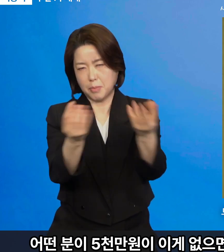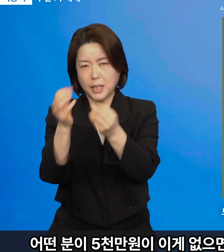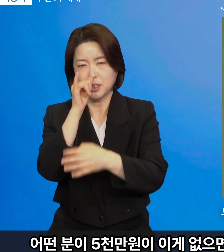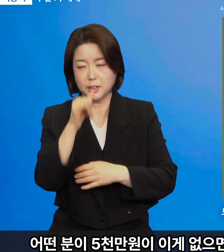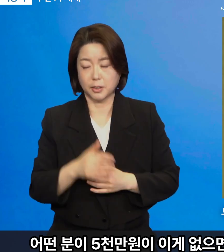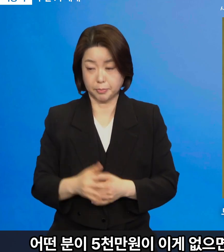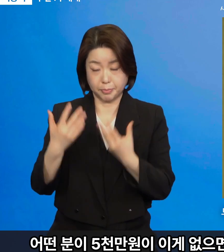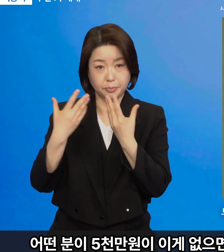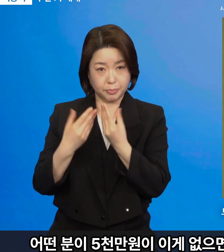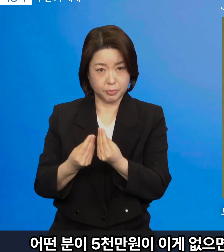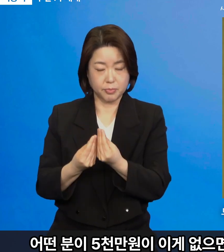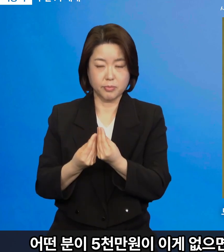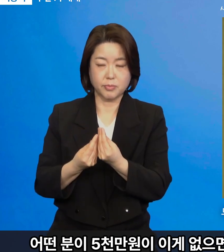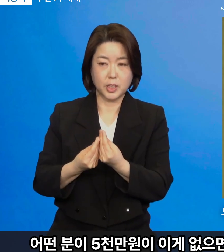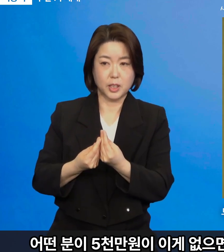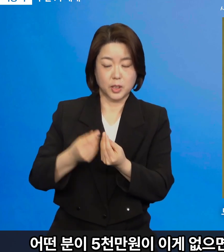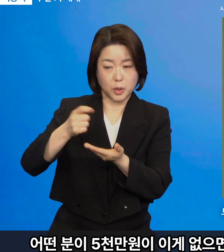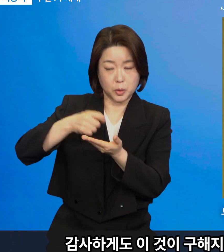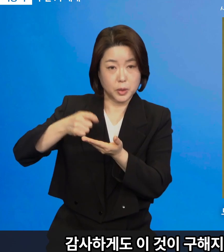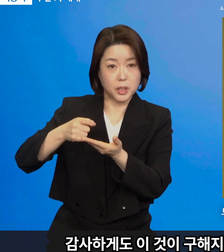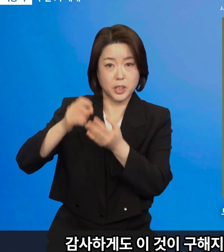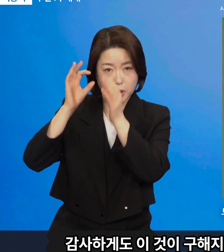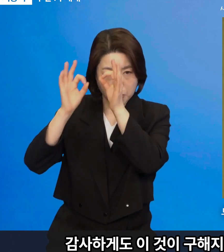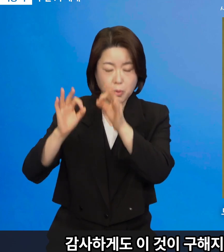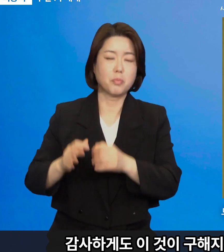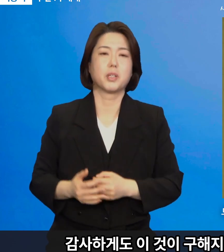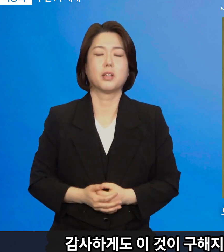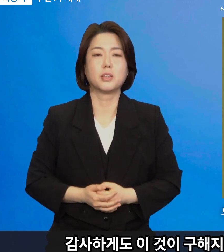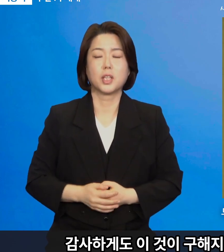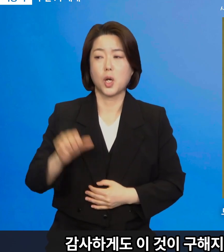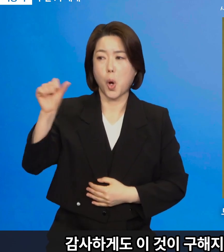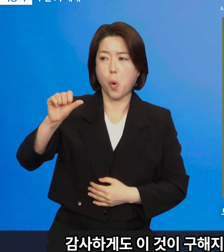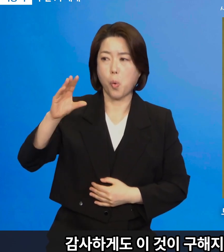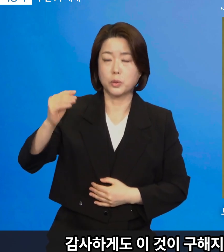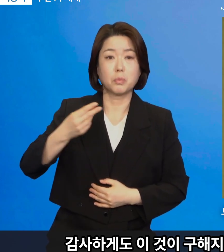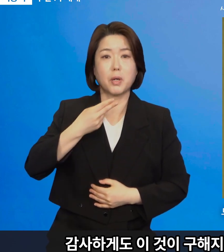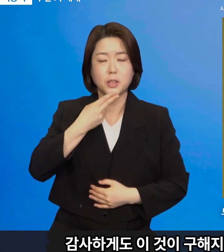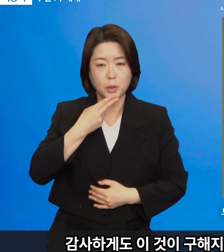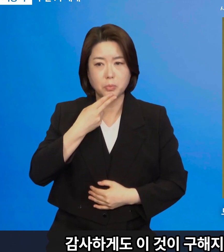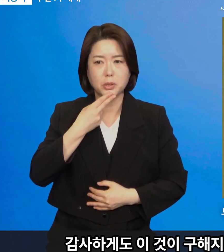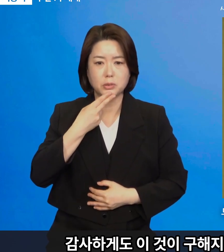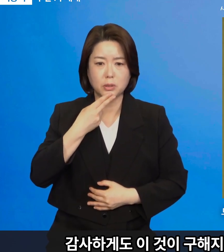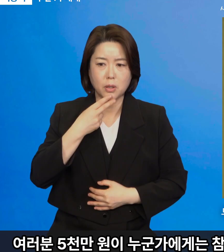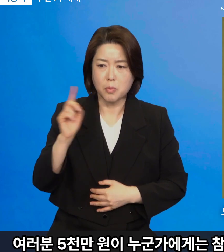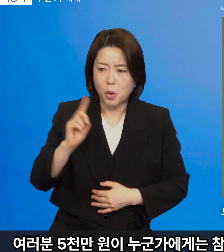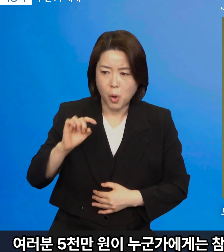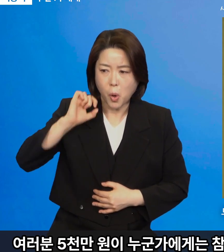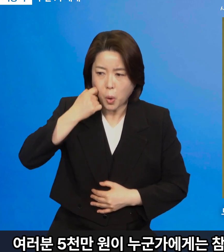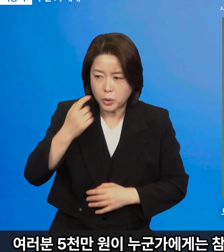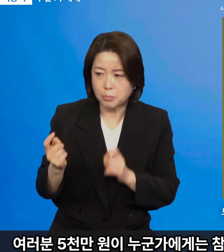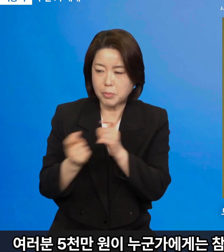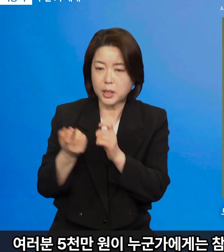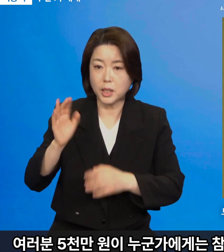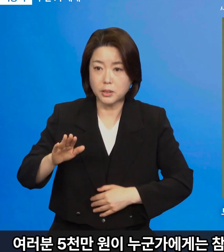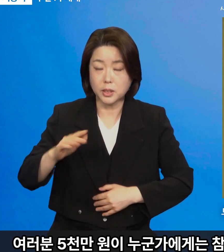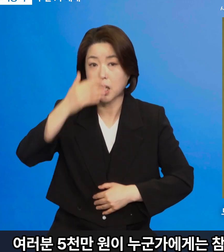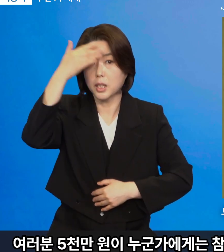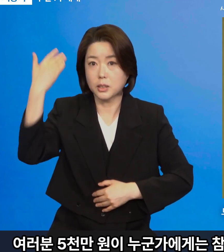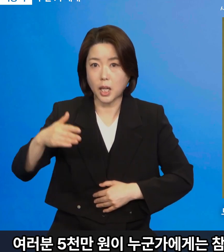이게 없으면 참 어려운 상황 가운데 처했다가 감사하게도 그것이 구해주는 뭐 그런 얘기를 이렇게 쓰셨어요. 여러분, 5천만